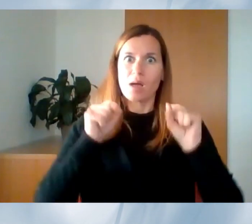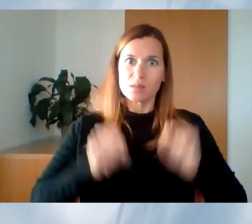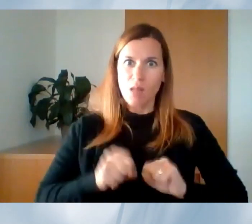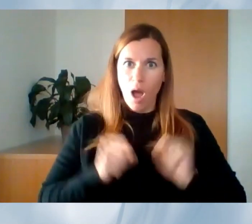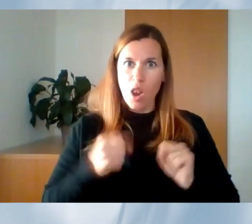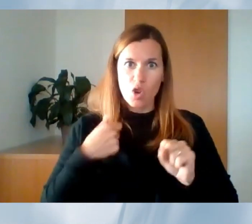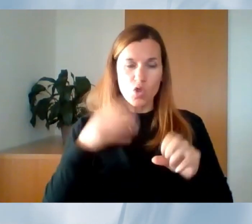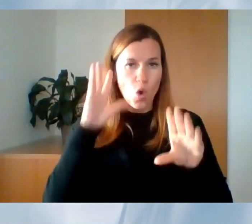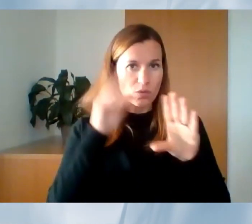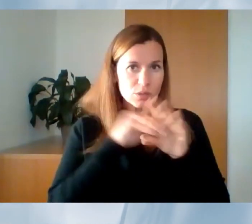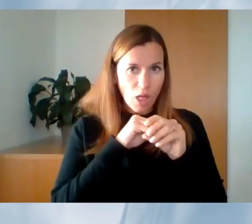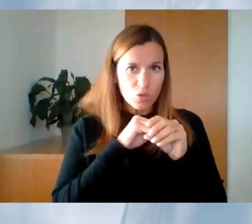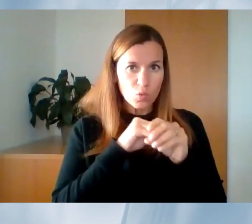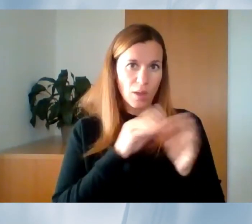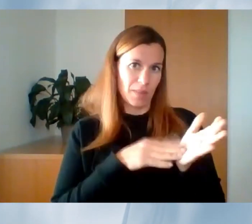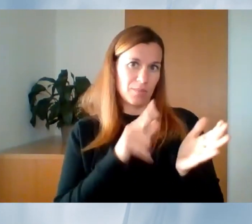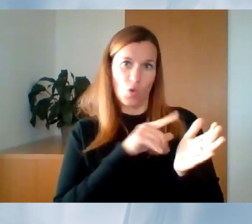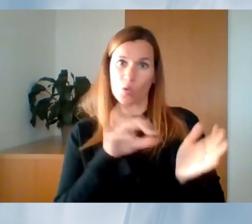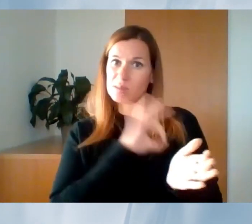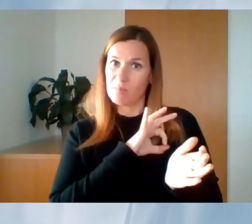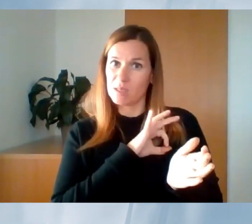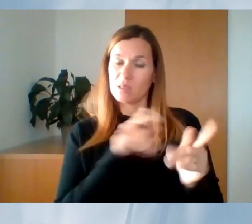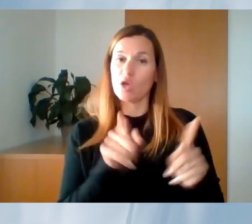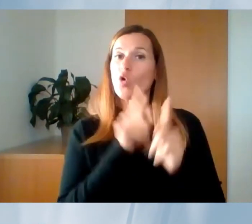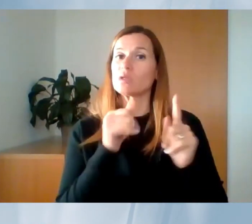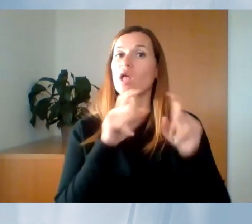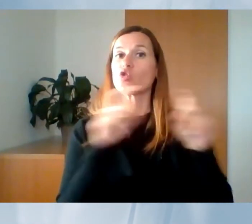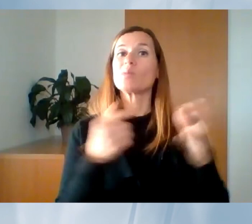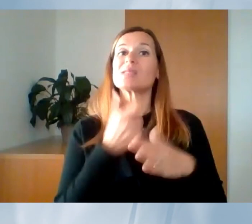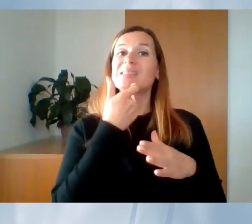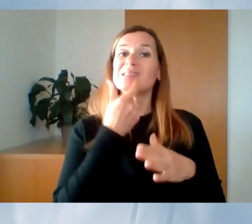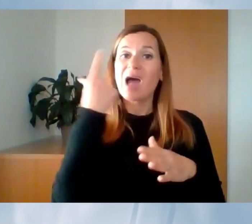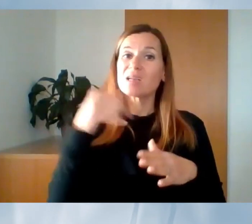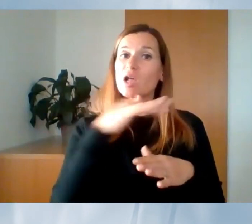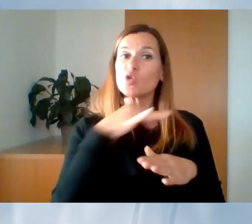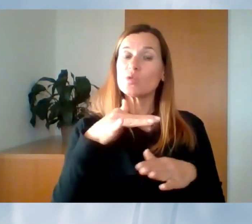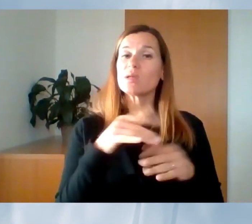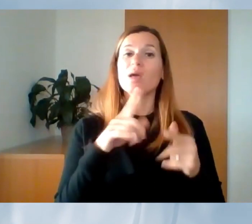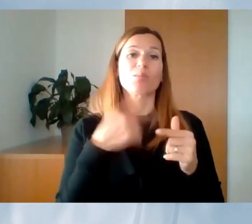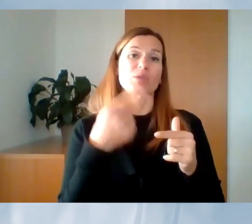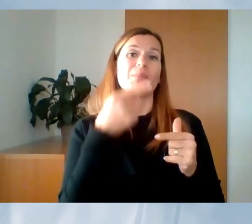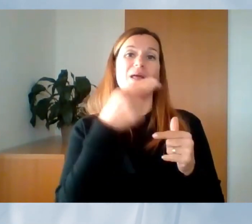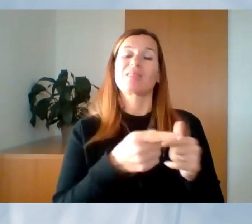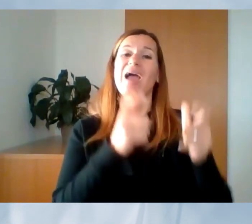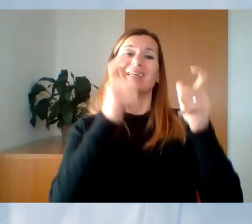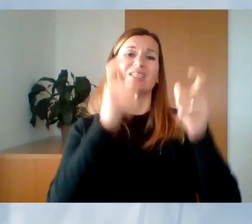pa stalno nastanjen, do smrti recimo, kot je dom za stare ljudi, se pa